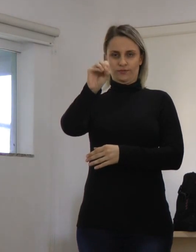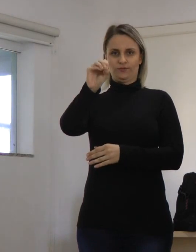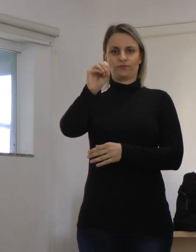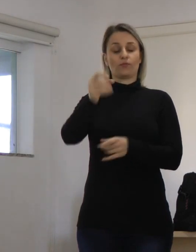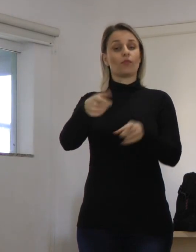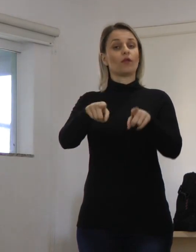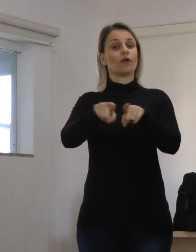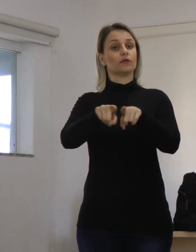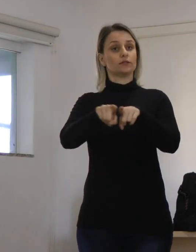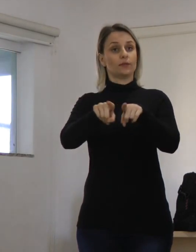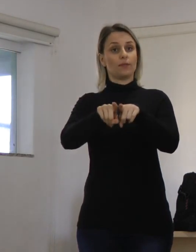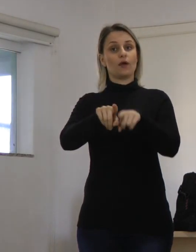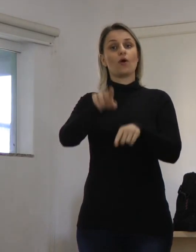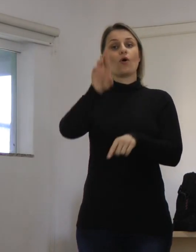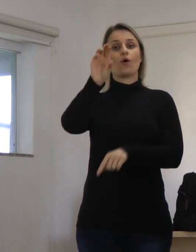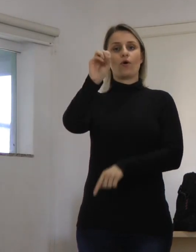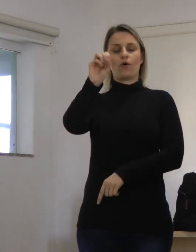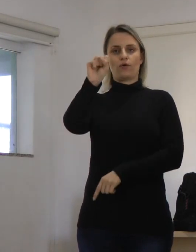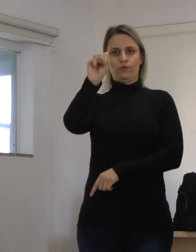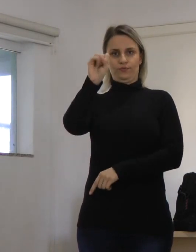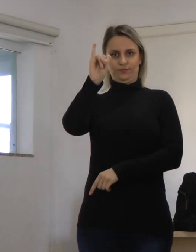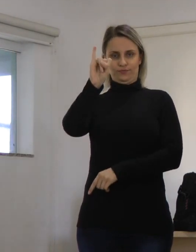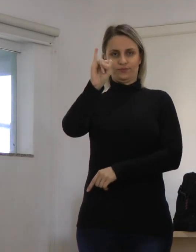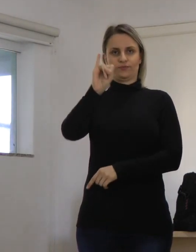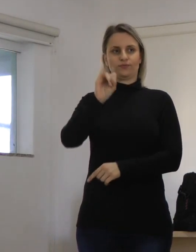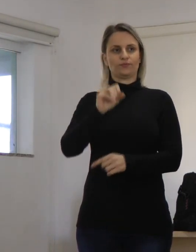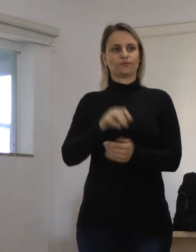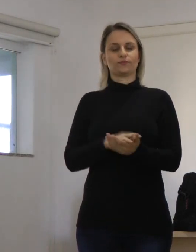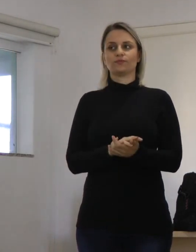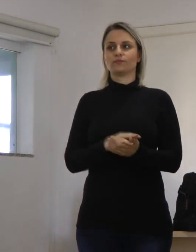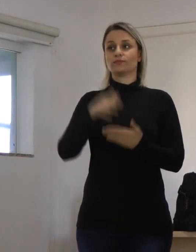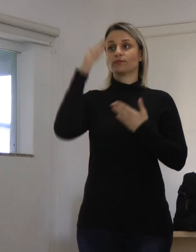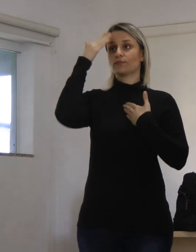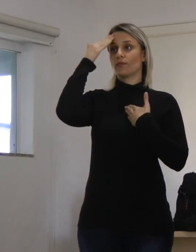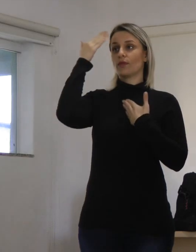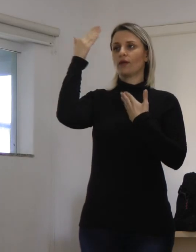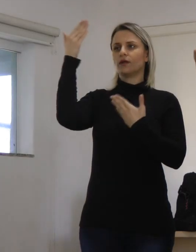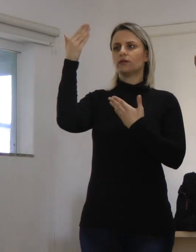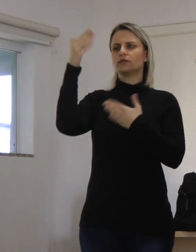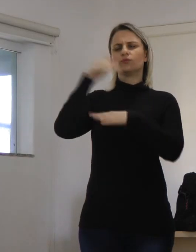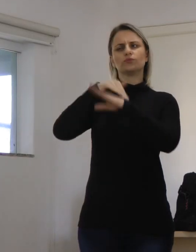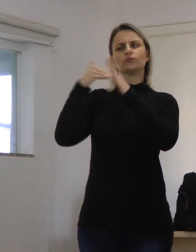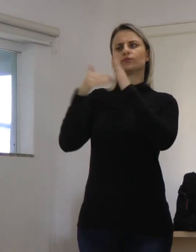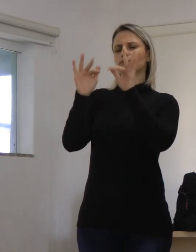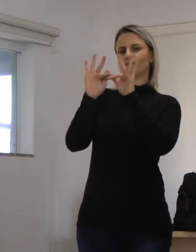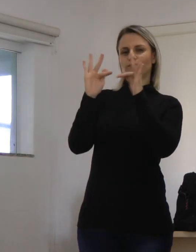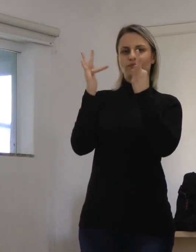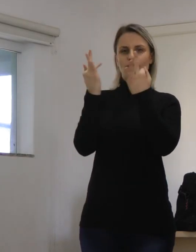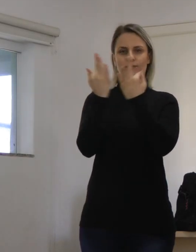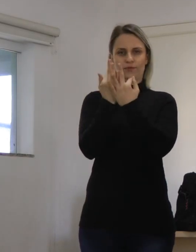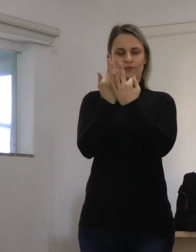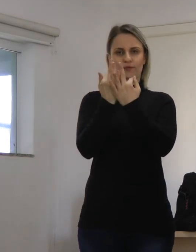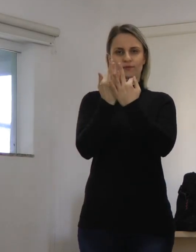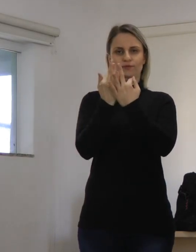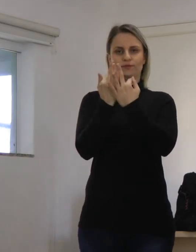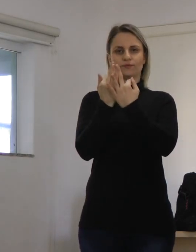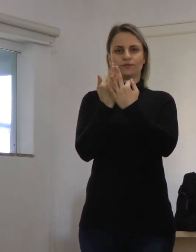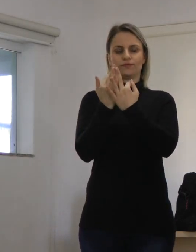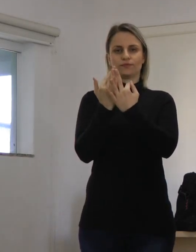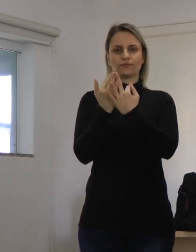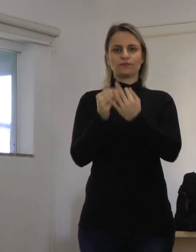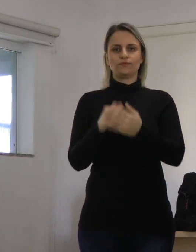também o nosso querido Rossi, e agradecer toda a sua família, não é? A nossa querida